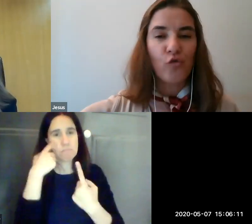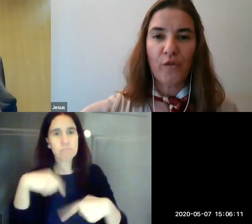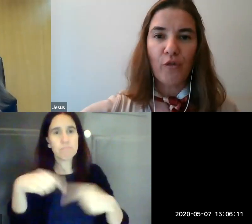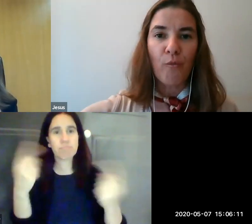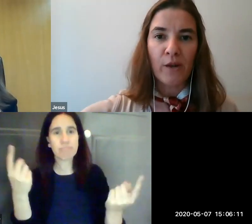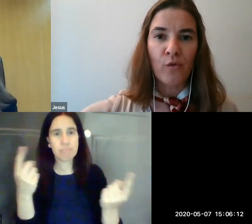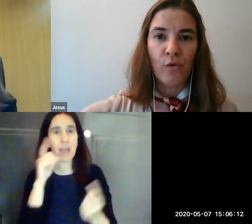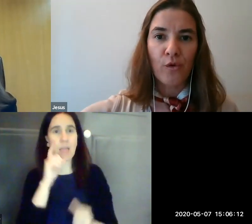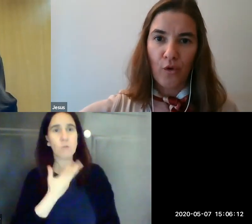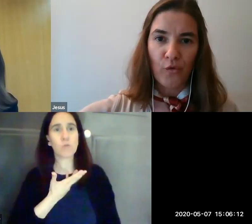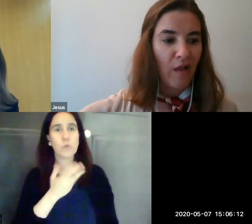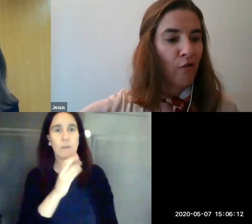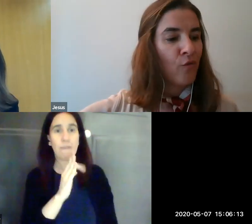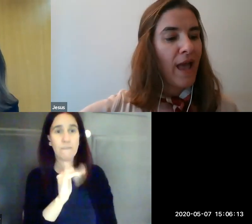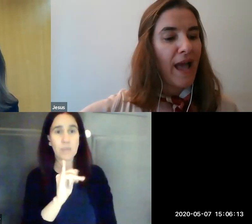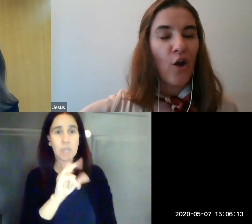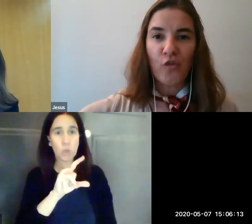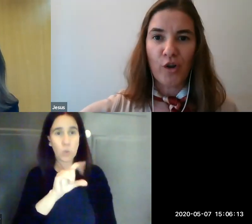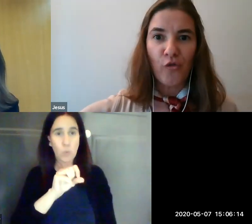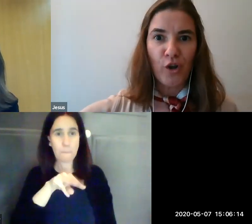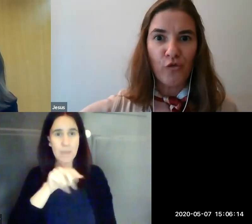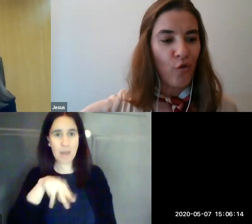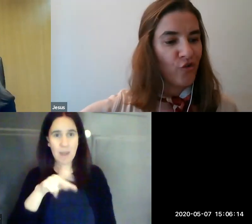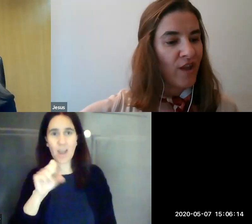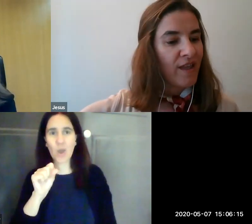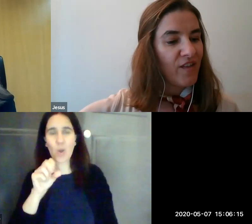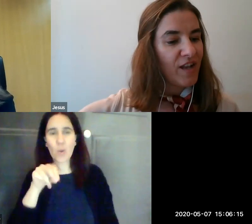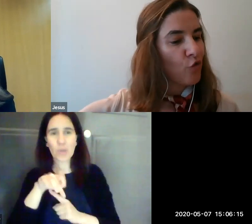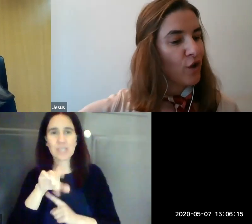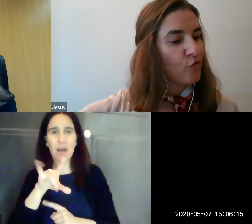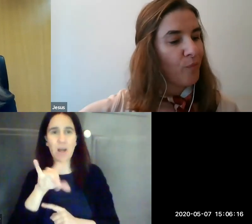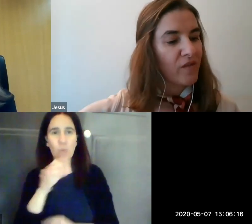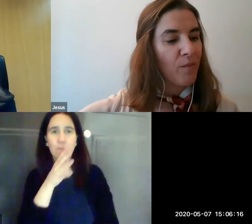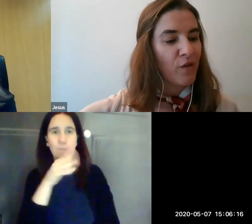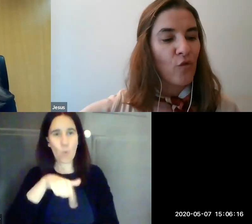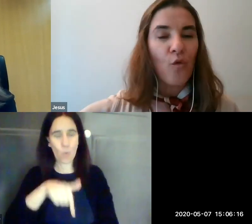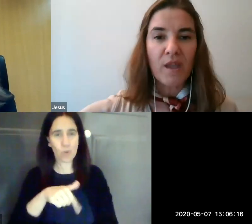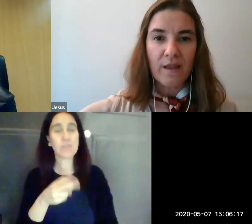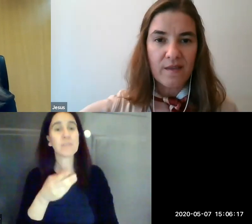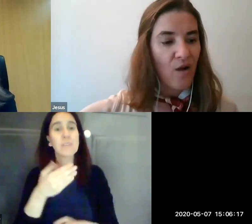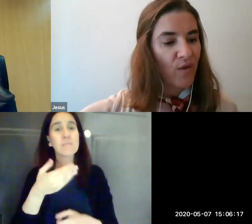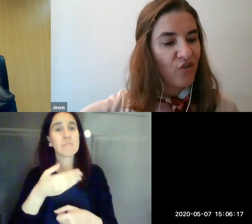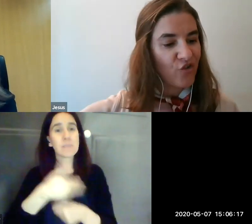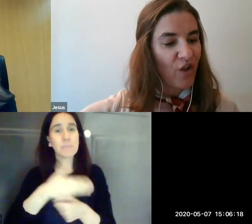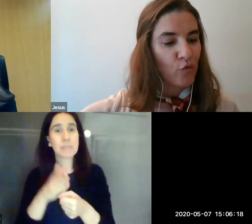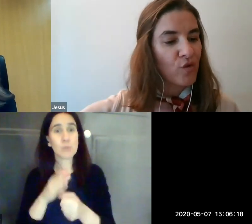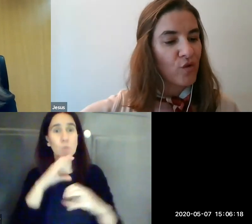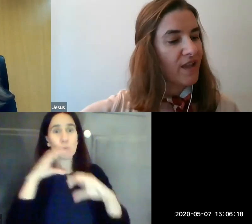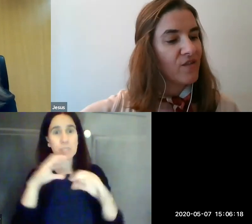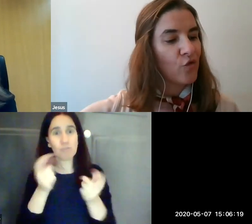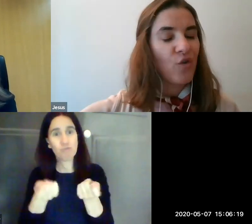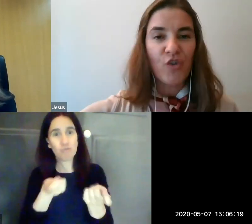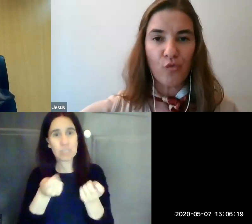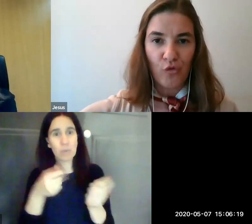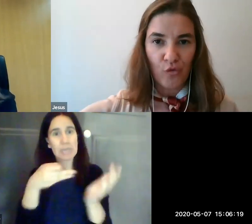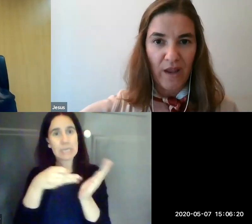da doutora Filomena Gonçalo, a nossa oradora de hoje, diretora do Departamento de Comunicação e Gestão do